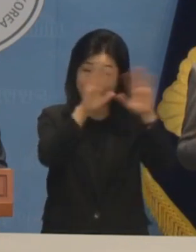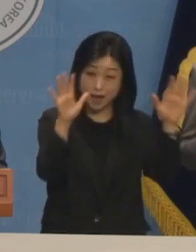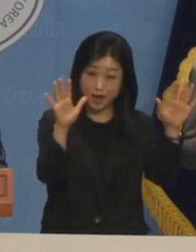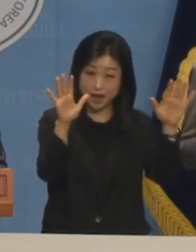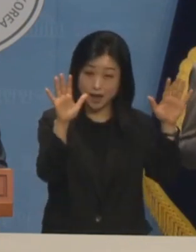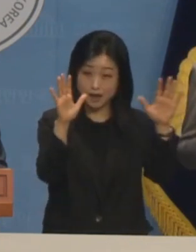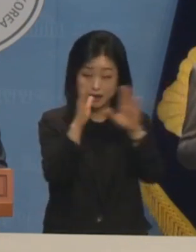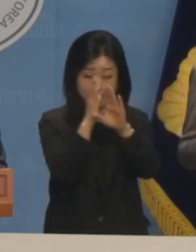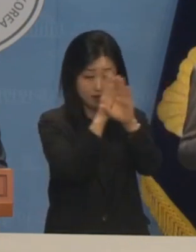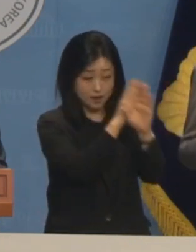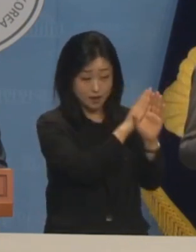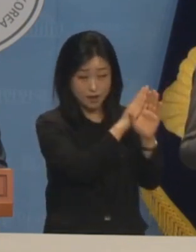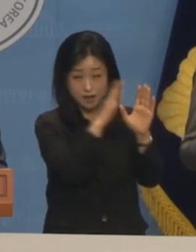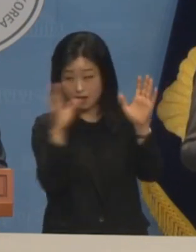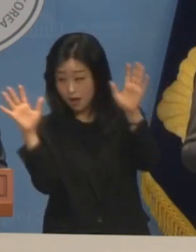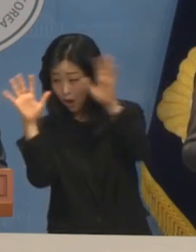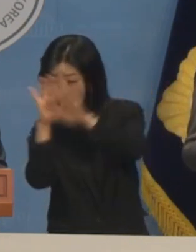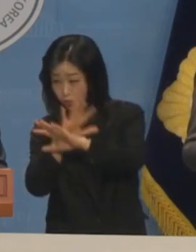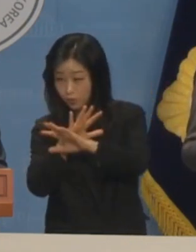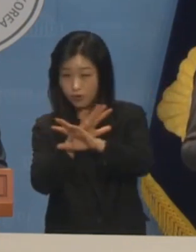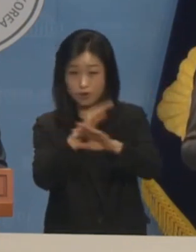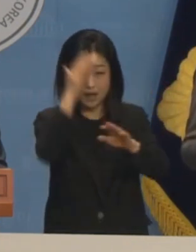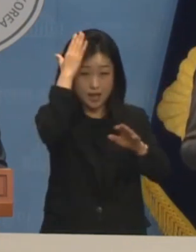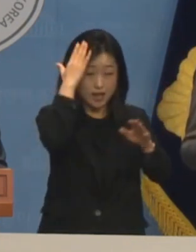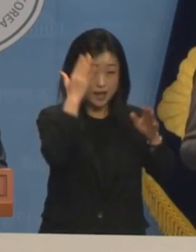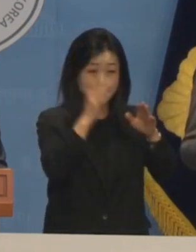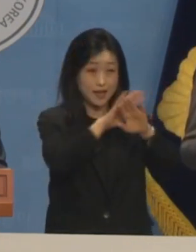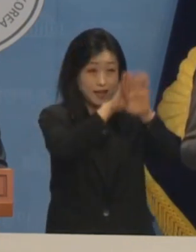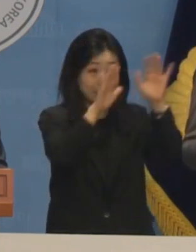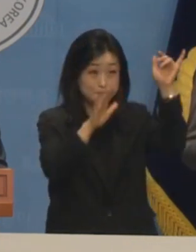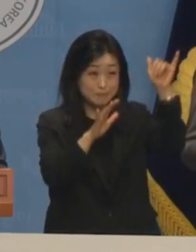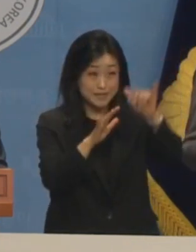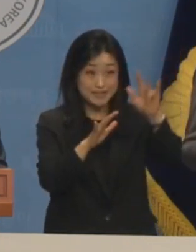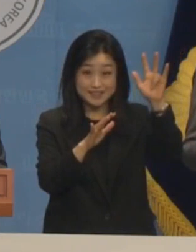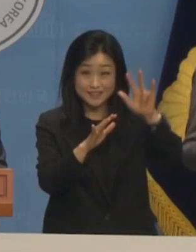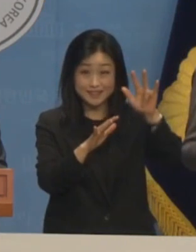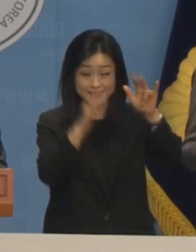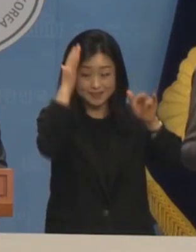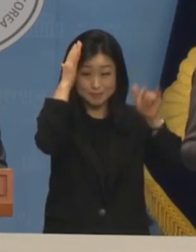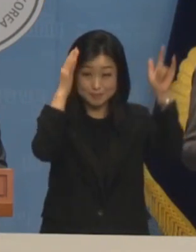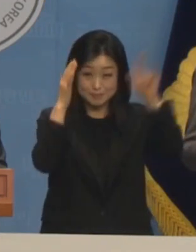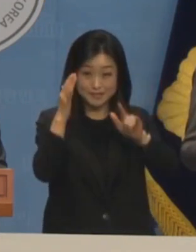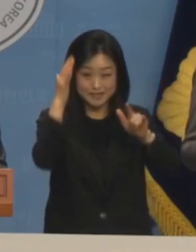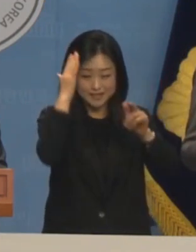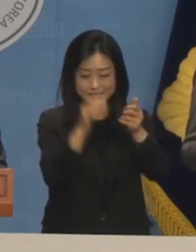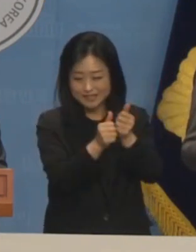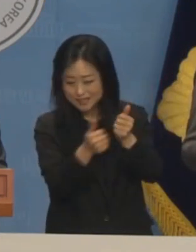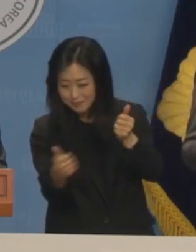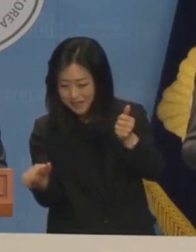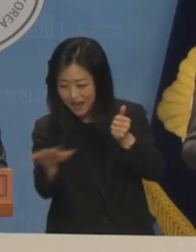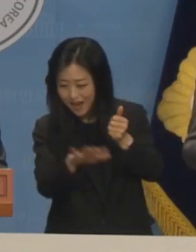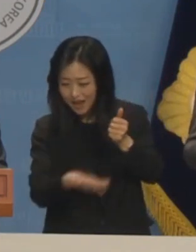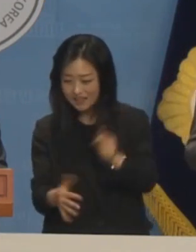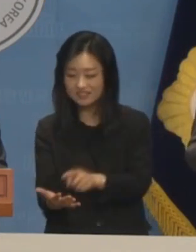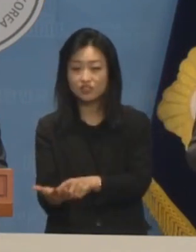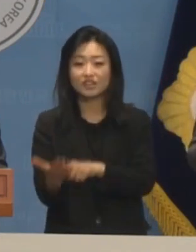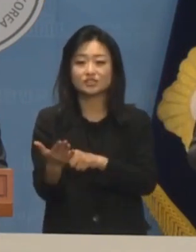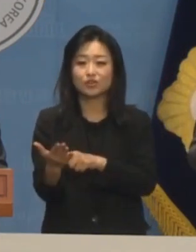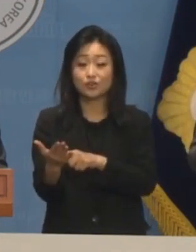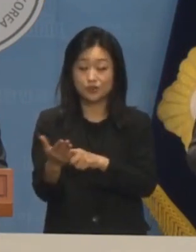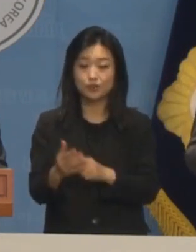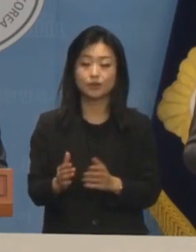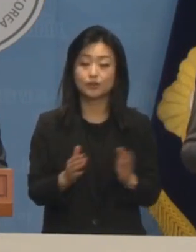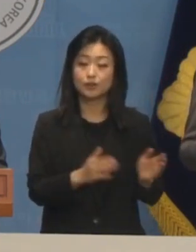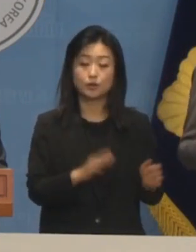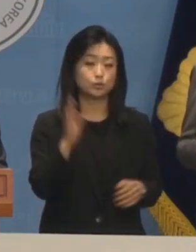이면의 그림자, 어두운 면이 당연히 있기에 마련입니다. 세월이 흐르면서 하나둘 드러나게 되었습니다.